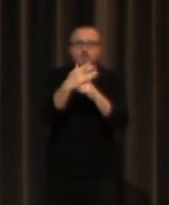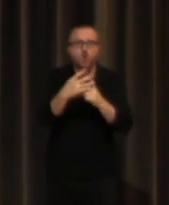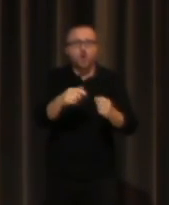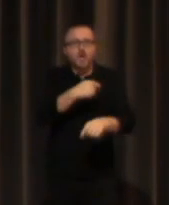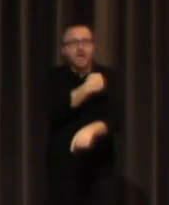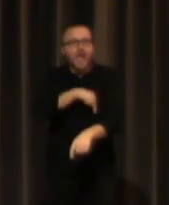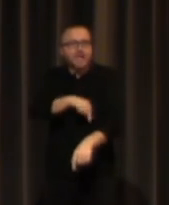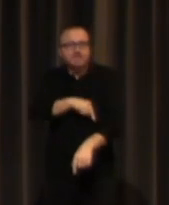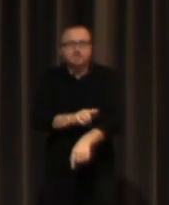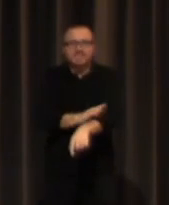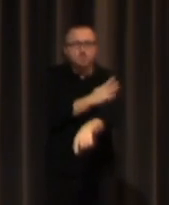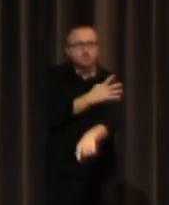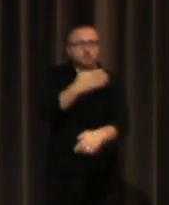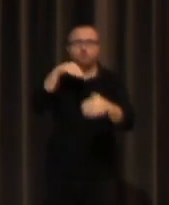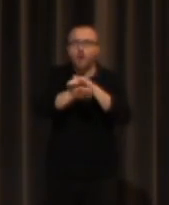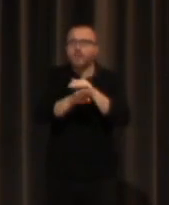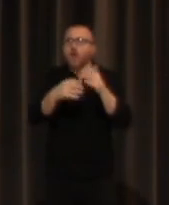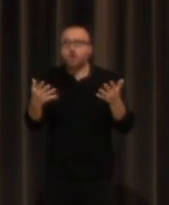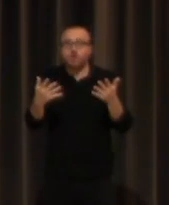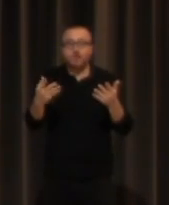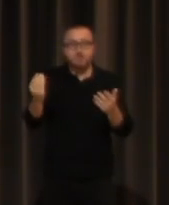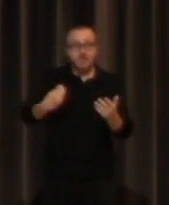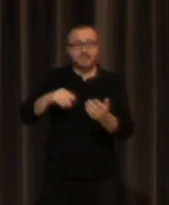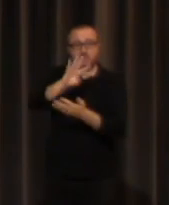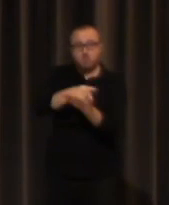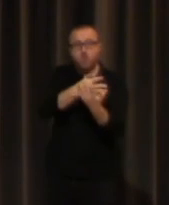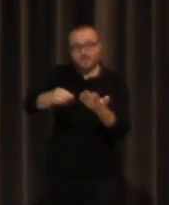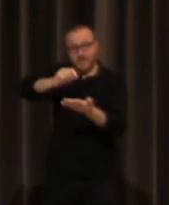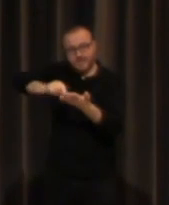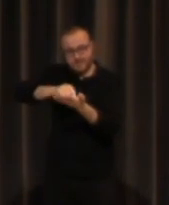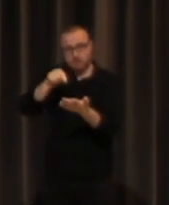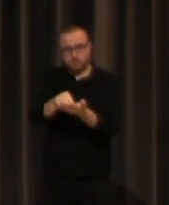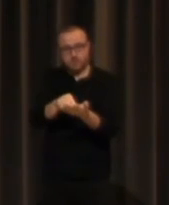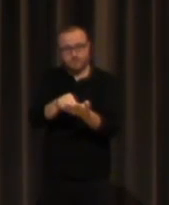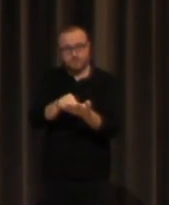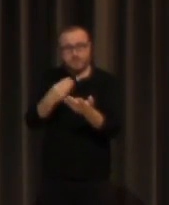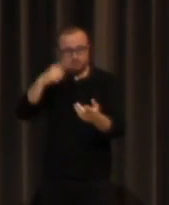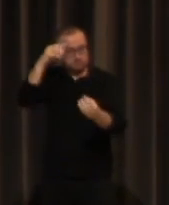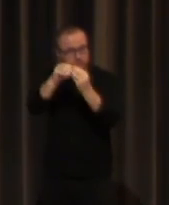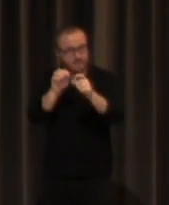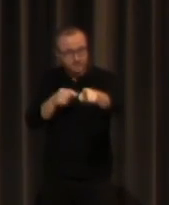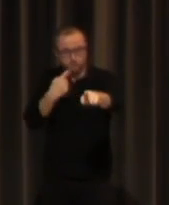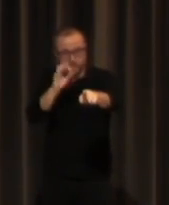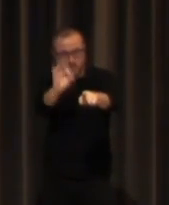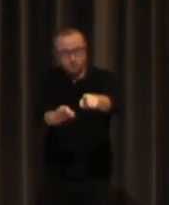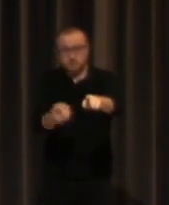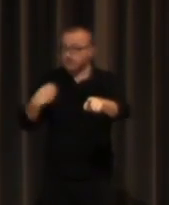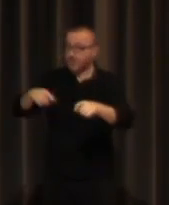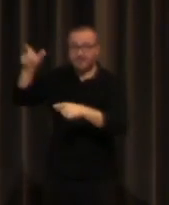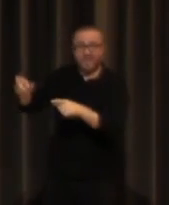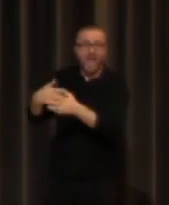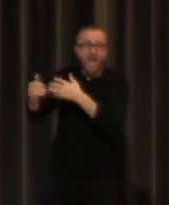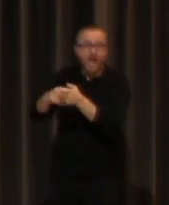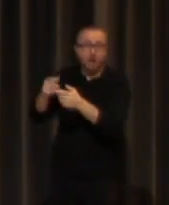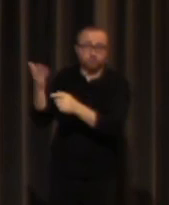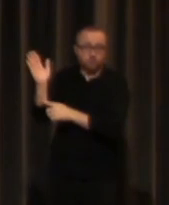també mai més hi tornaré, mai més estaré aquí, no? Que és aquesta consciència de perdre-ho. No vol dir però que no ens ho hem